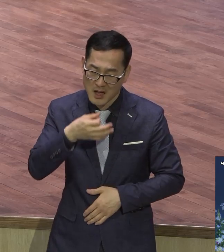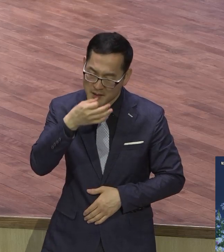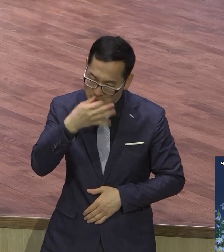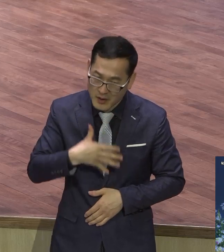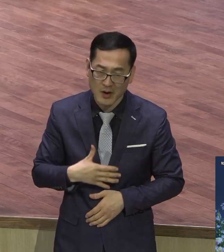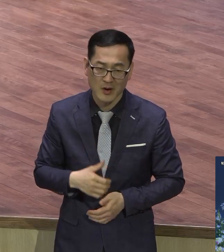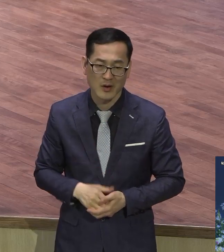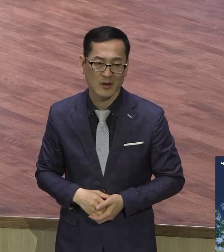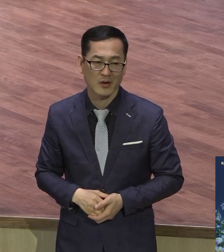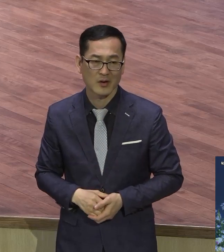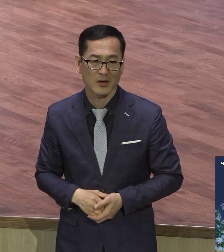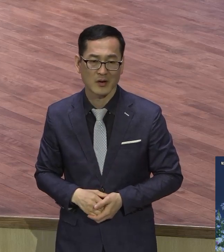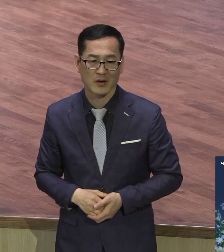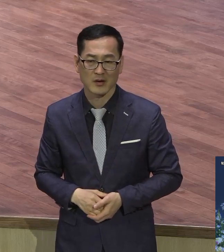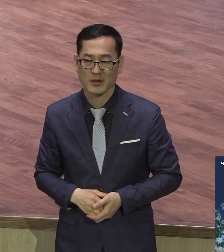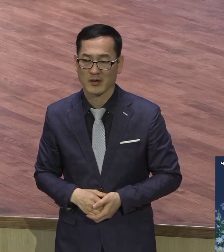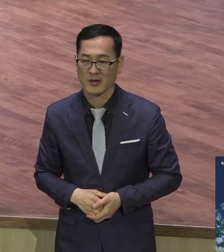있는 상태.